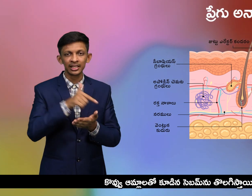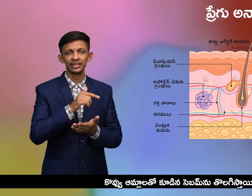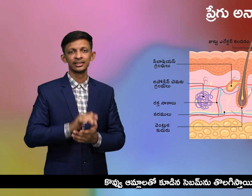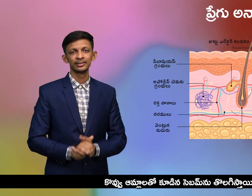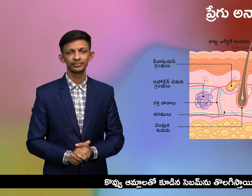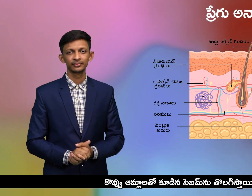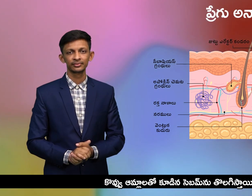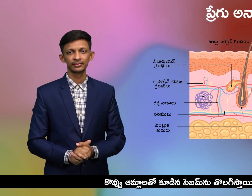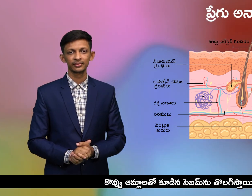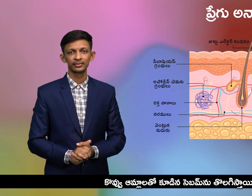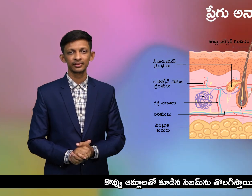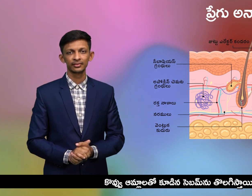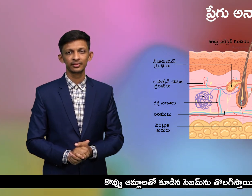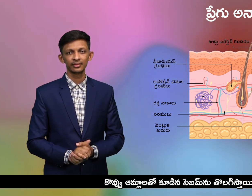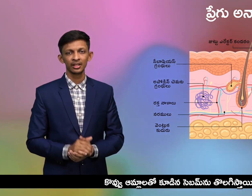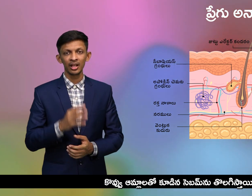కూడిన సెబమ్ను తొలగిస్తాయి.